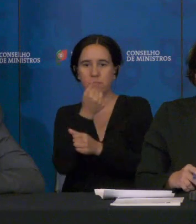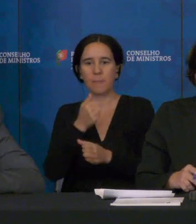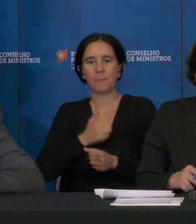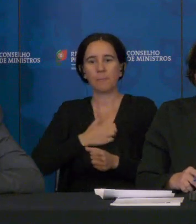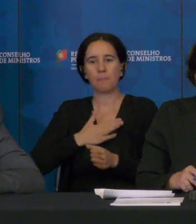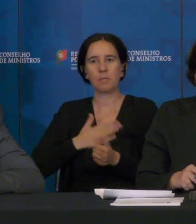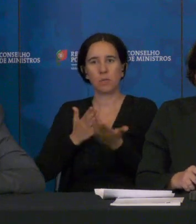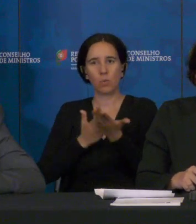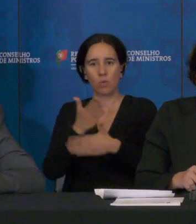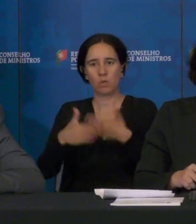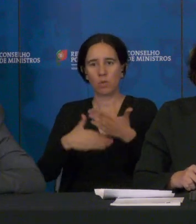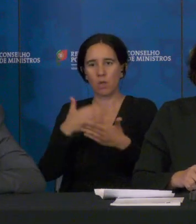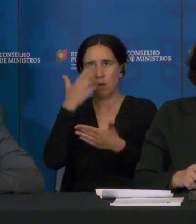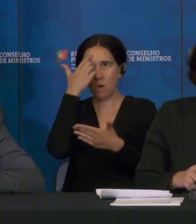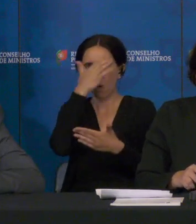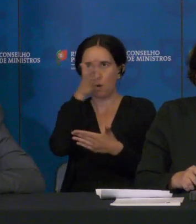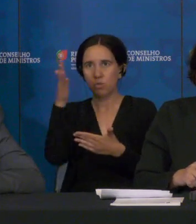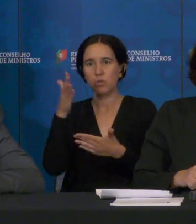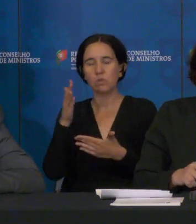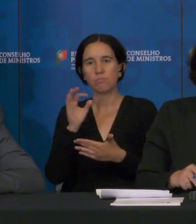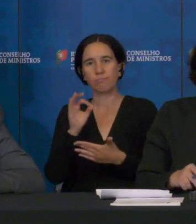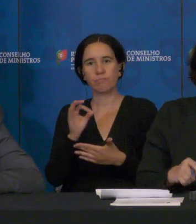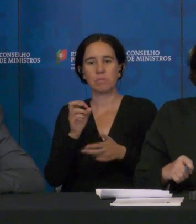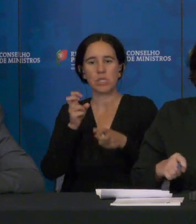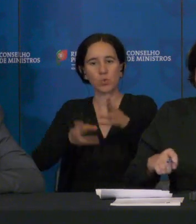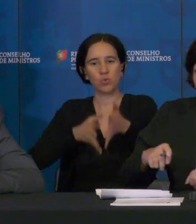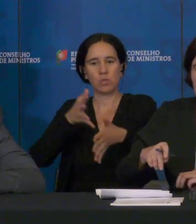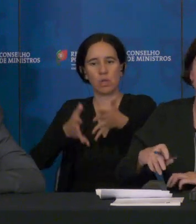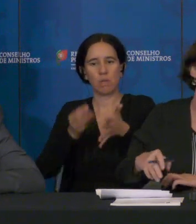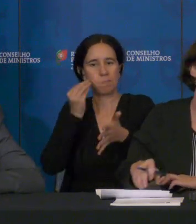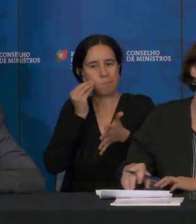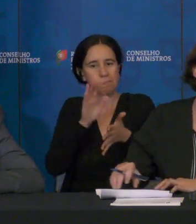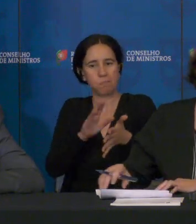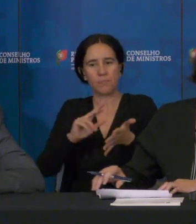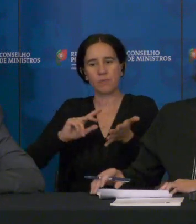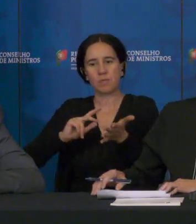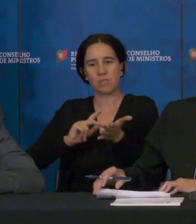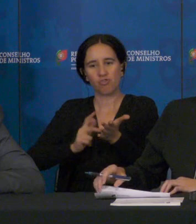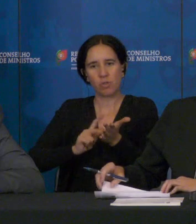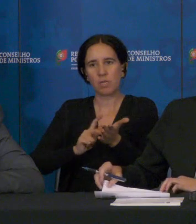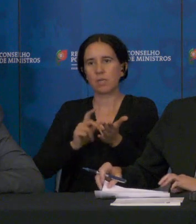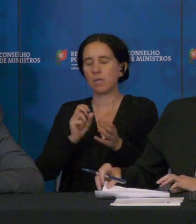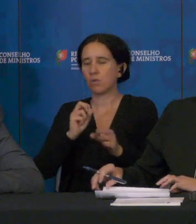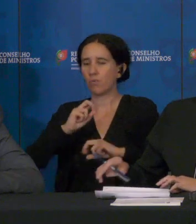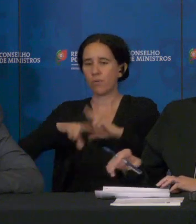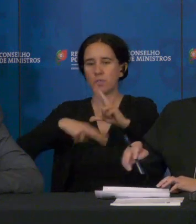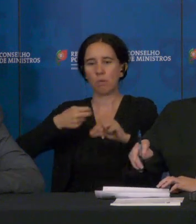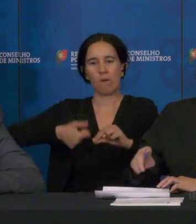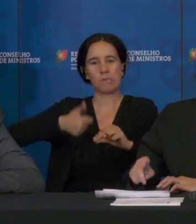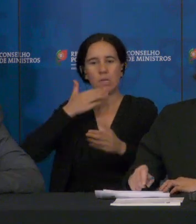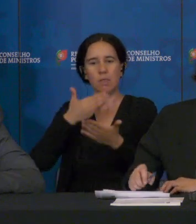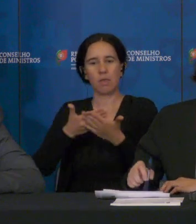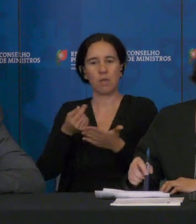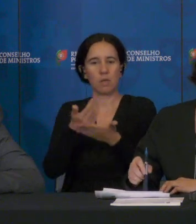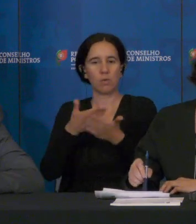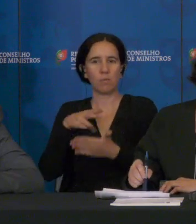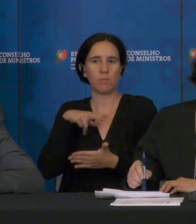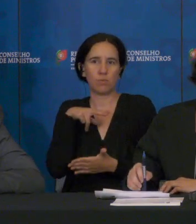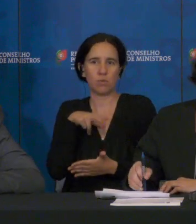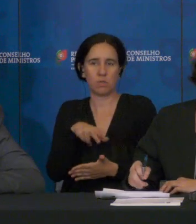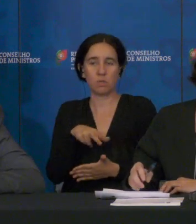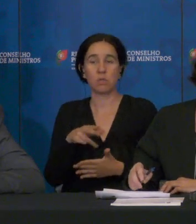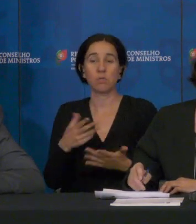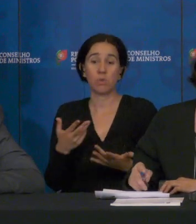sua continuidade como unidade industrial e de engenharia e de inovação essencial à economia portuguesa.